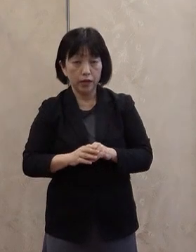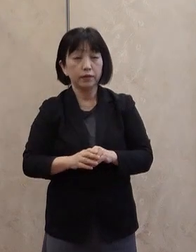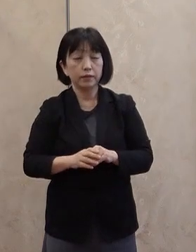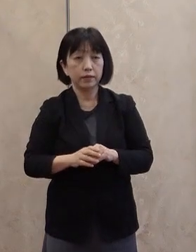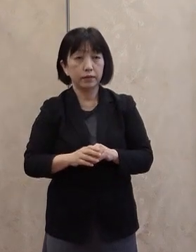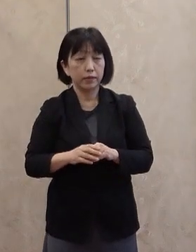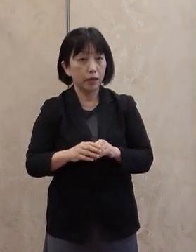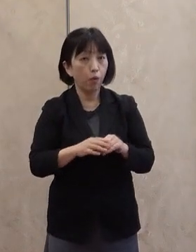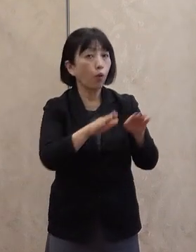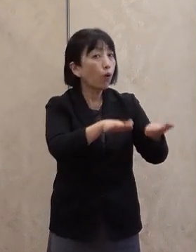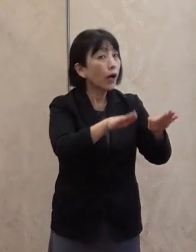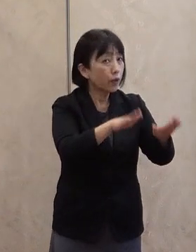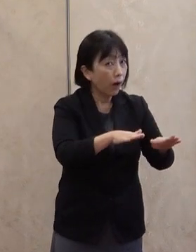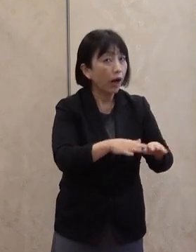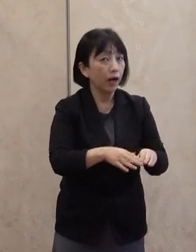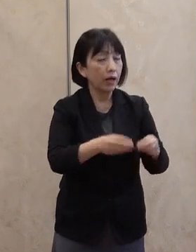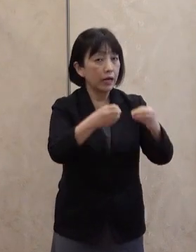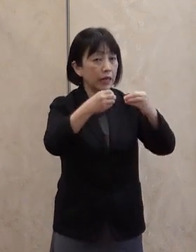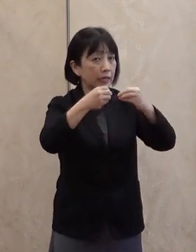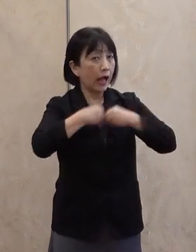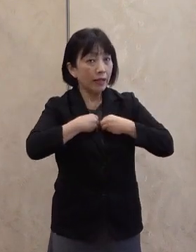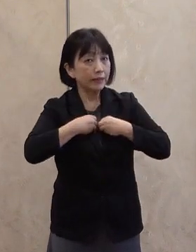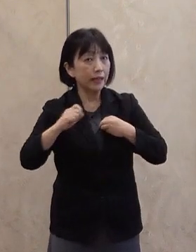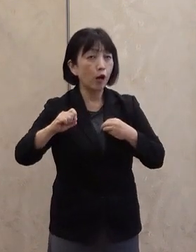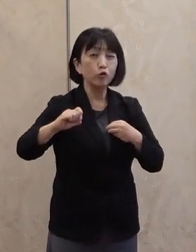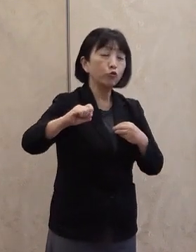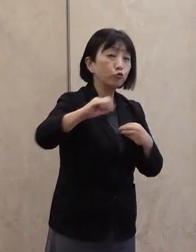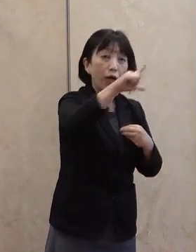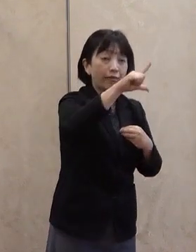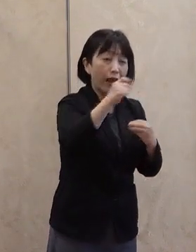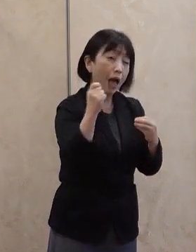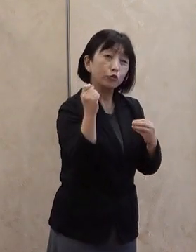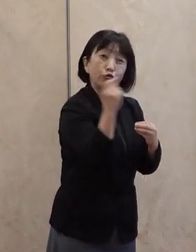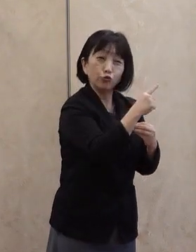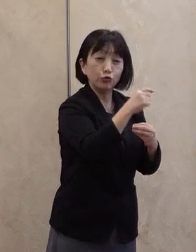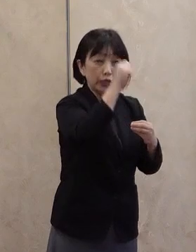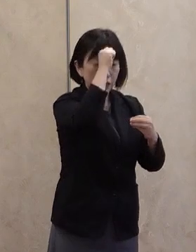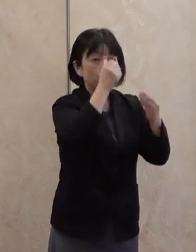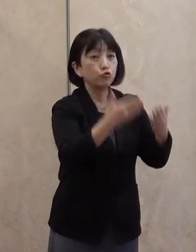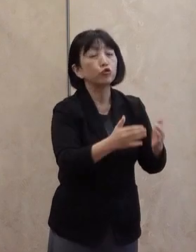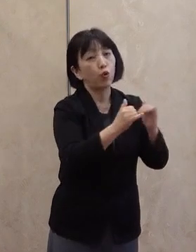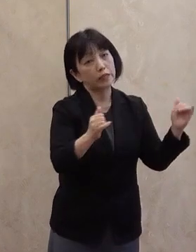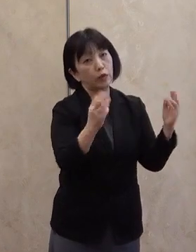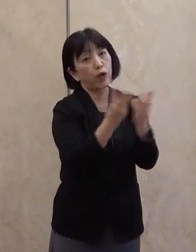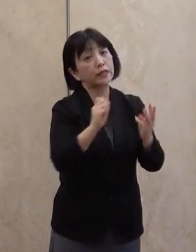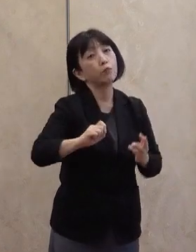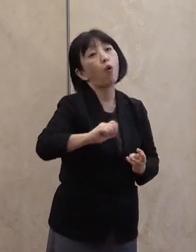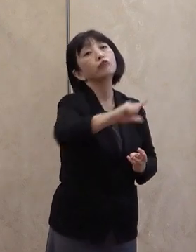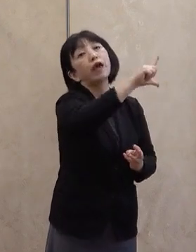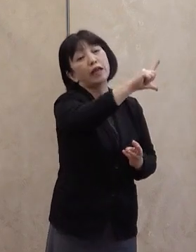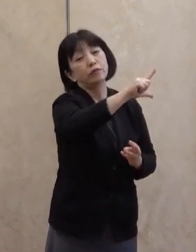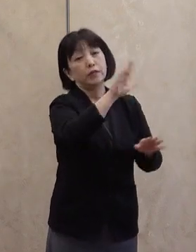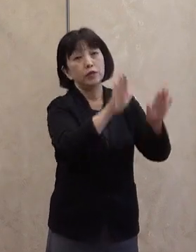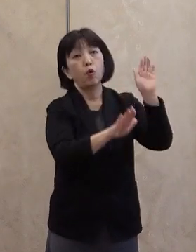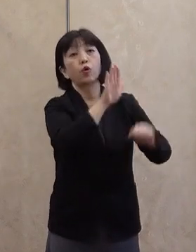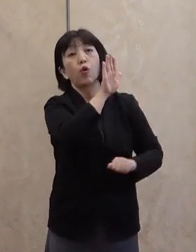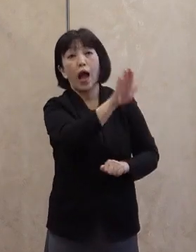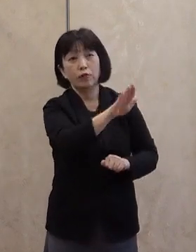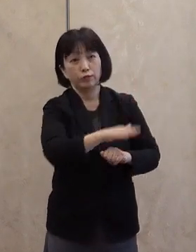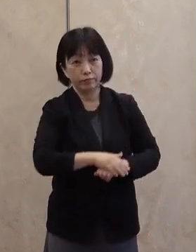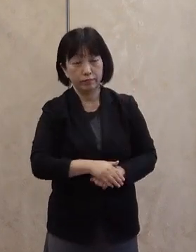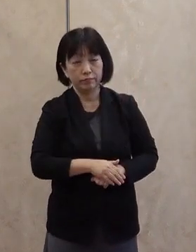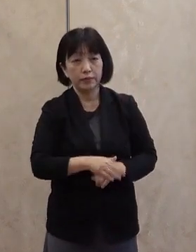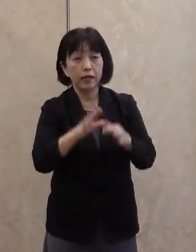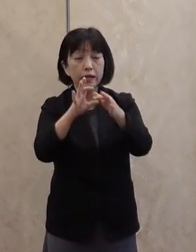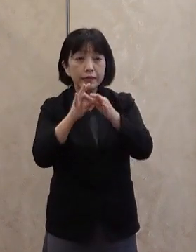ますが、感染拡大とそう時間を置くことなく重症者がぐっと増えるという状況です。ですので重